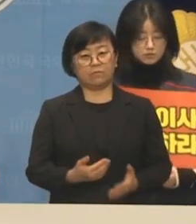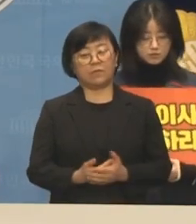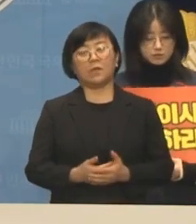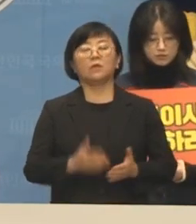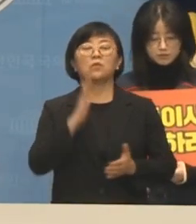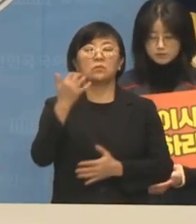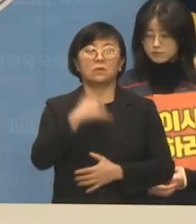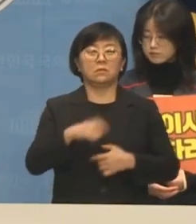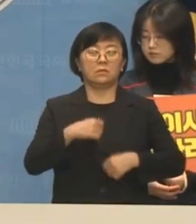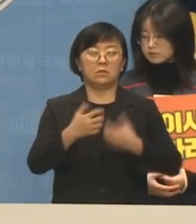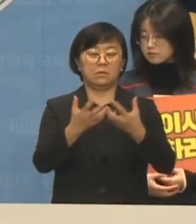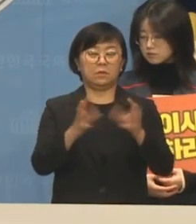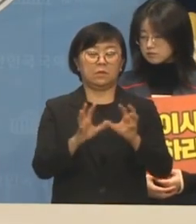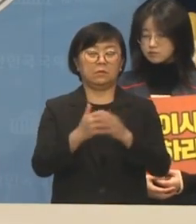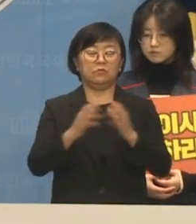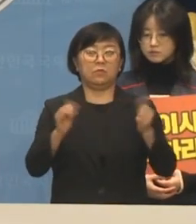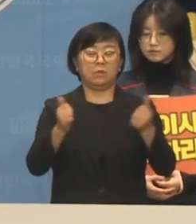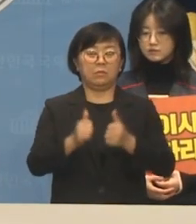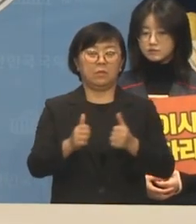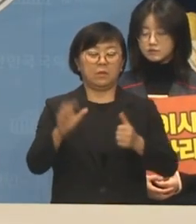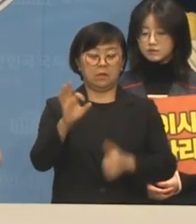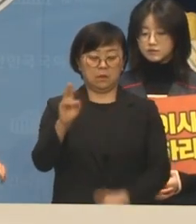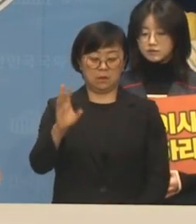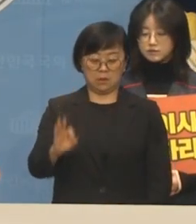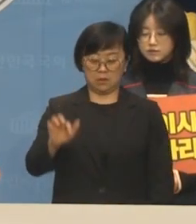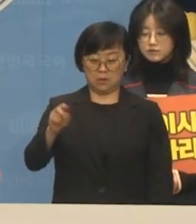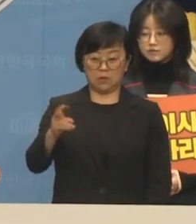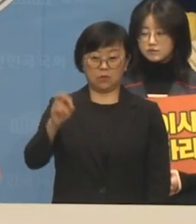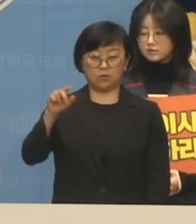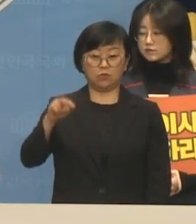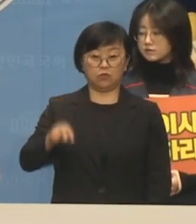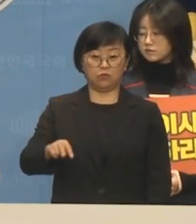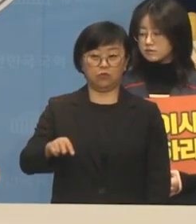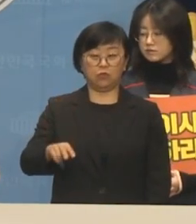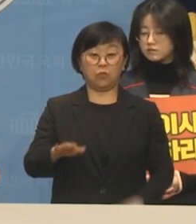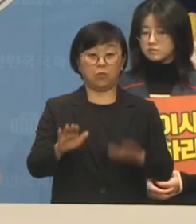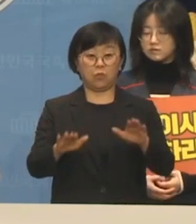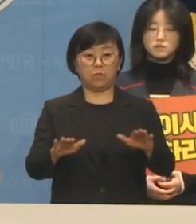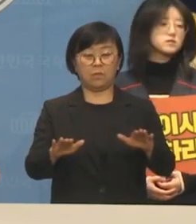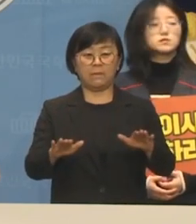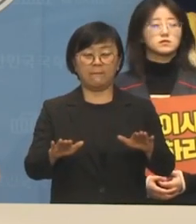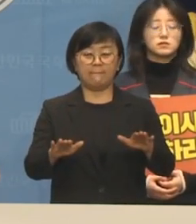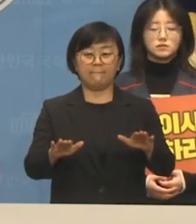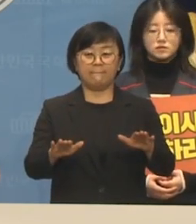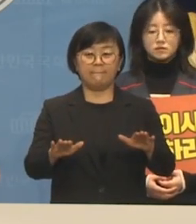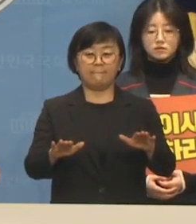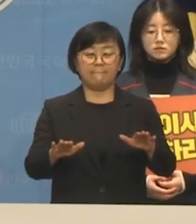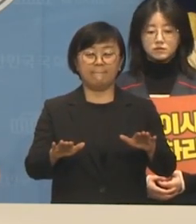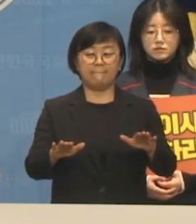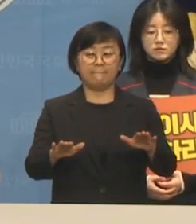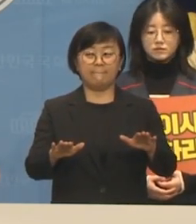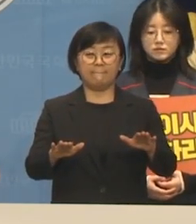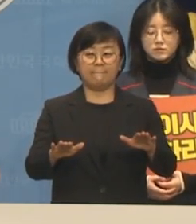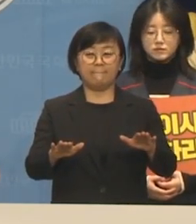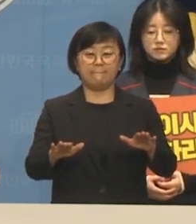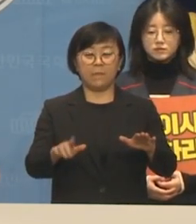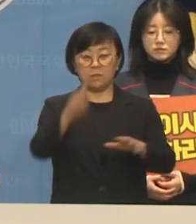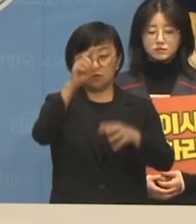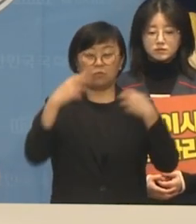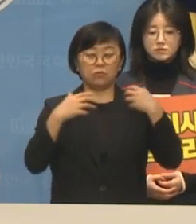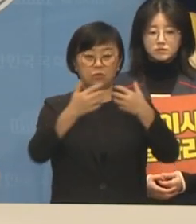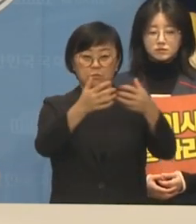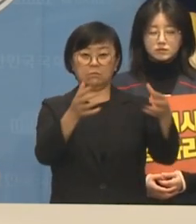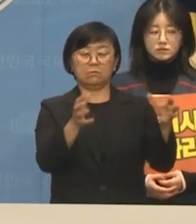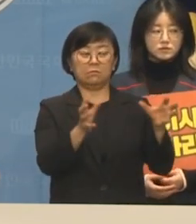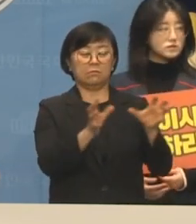네, 녹색정의당 국회의원 양경규입니다. 오늘 기자회견은 한 정부